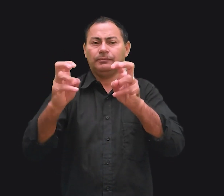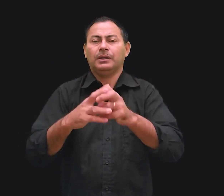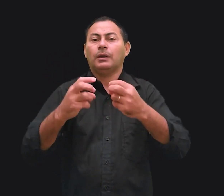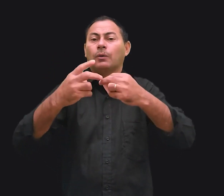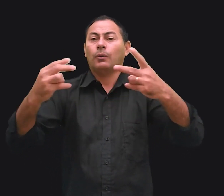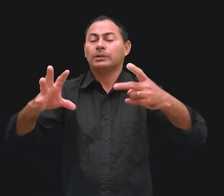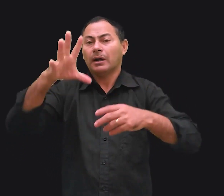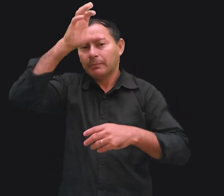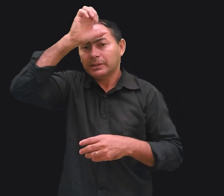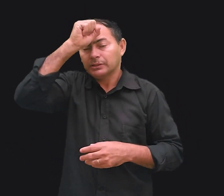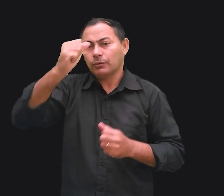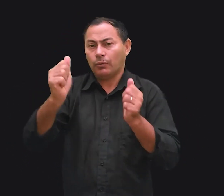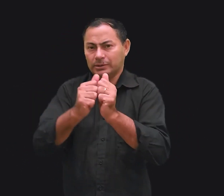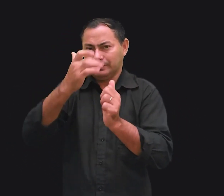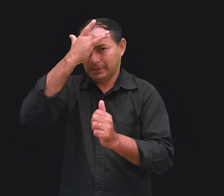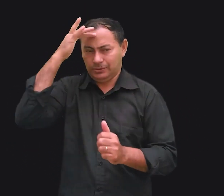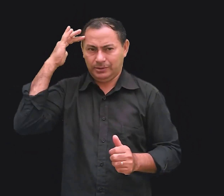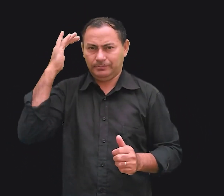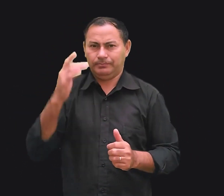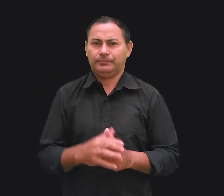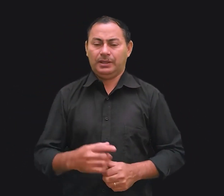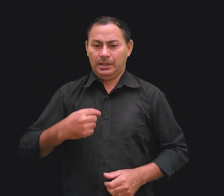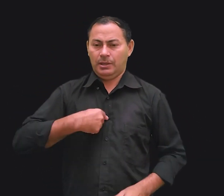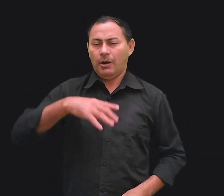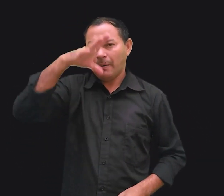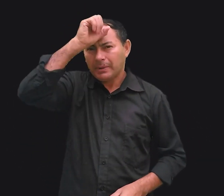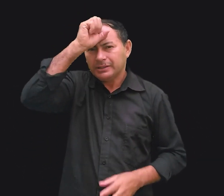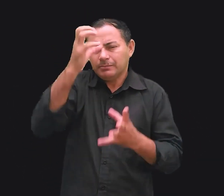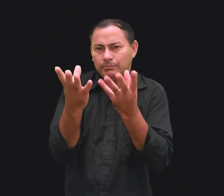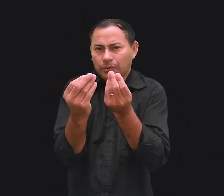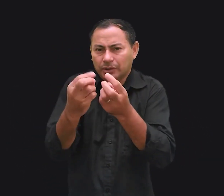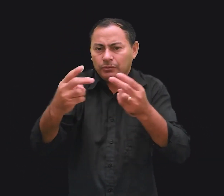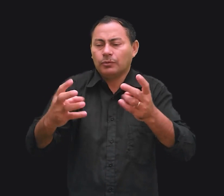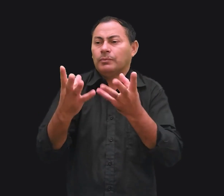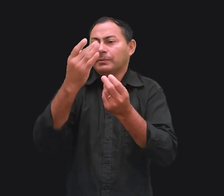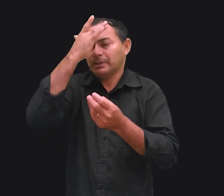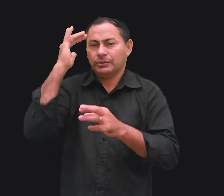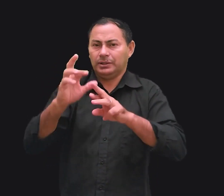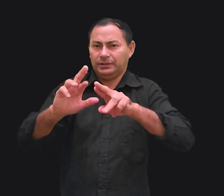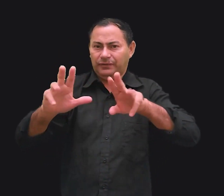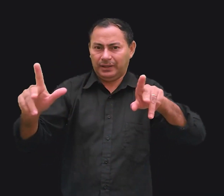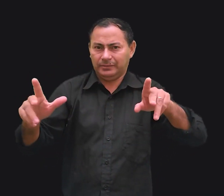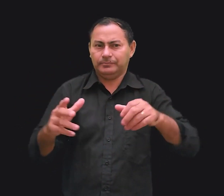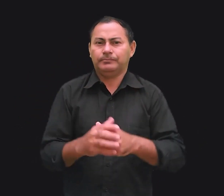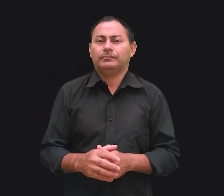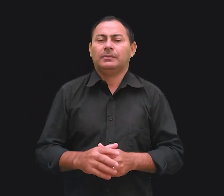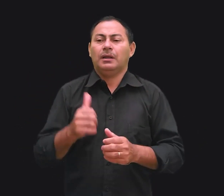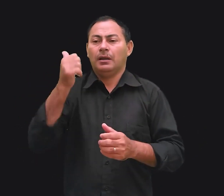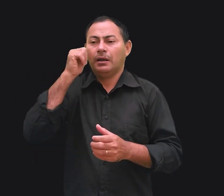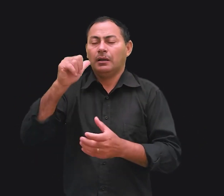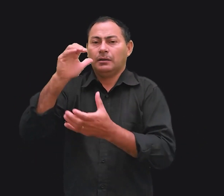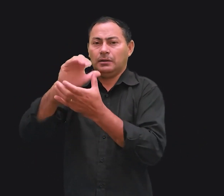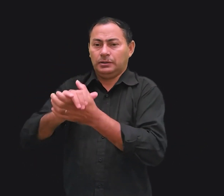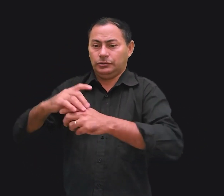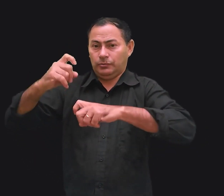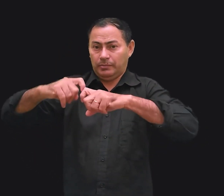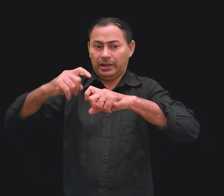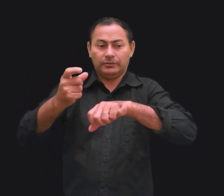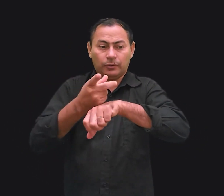será Coisas que Aprendi com as Pessoas. Eu aprendi tanta coisa com tanta gente diferente. A esposa de um médico veio